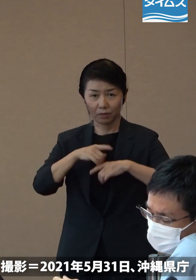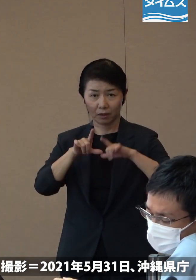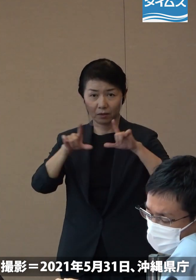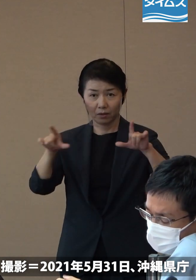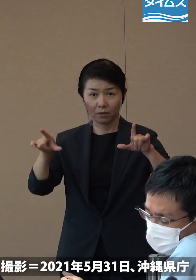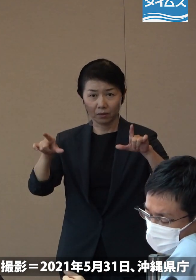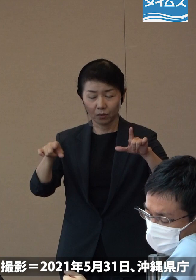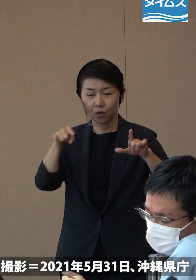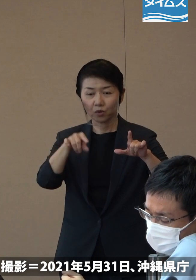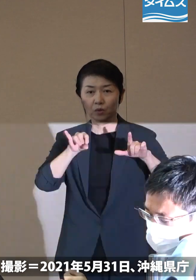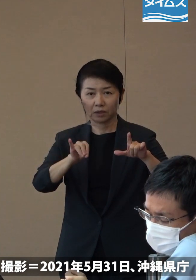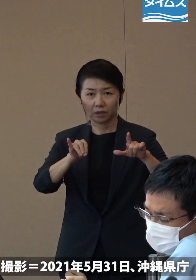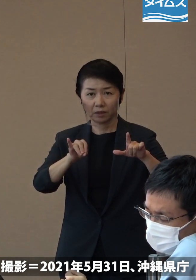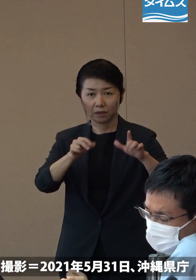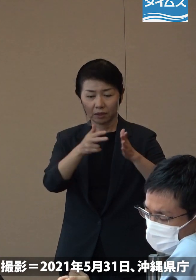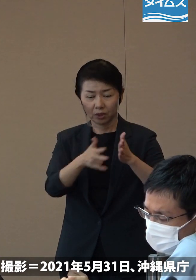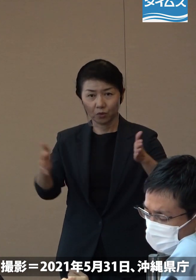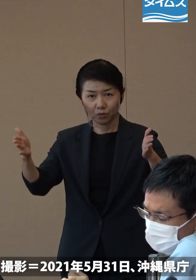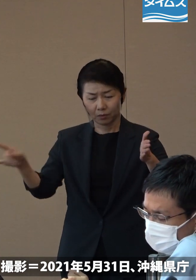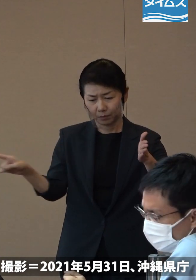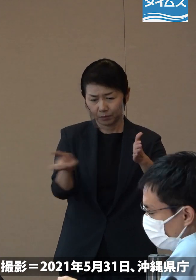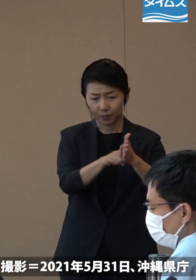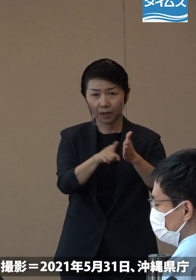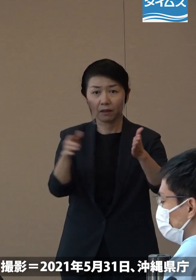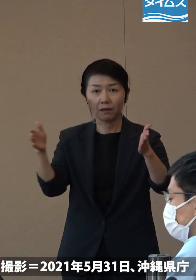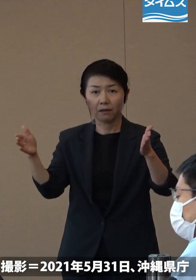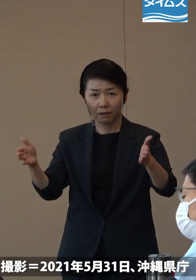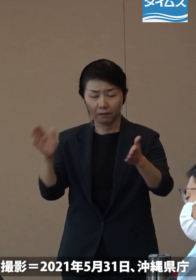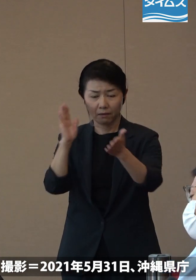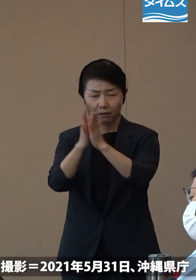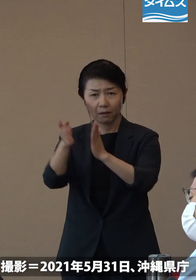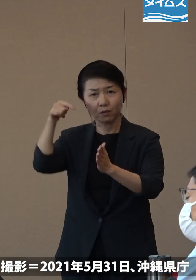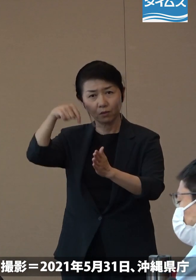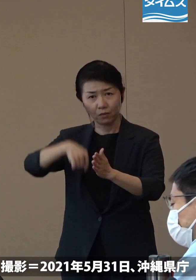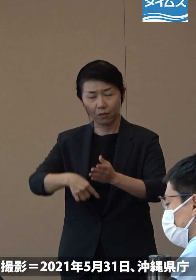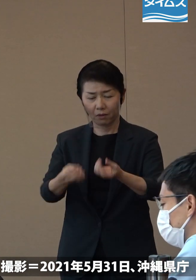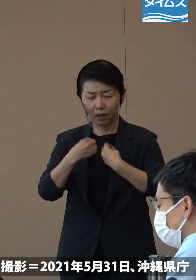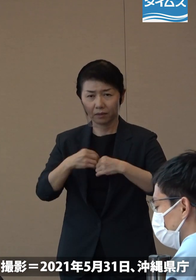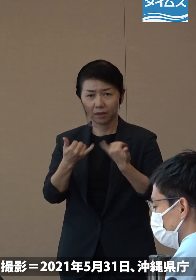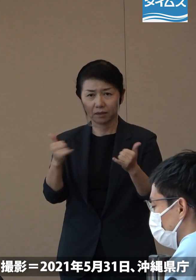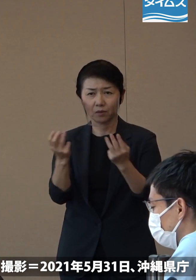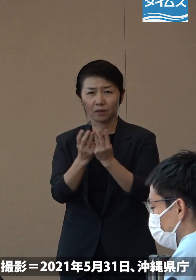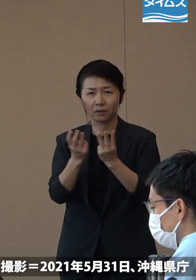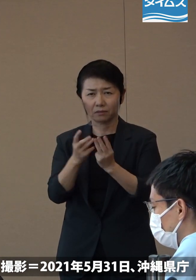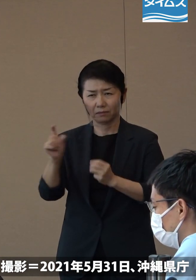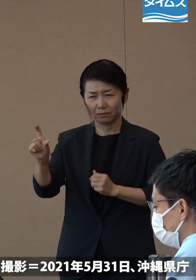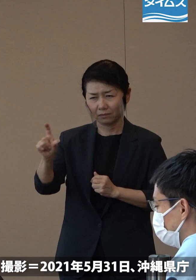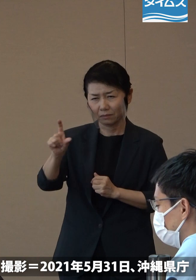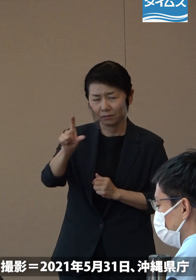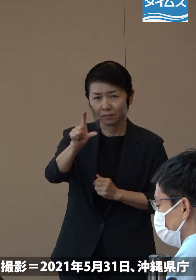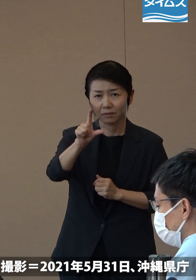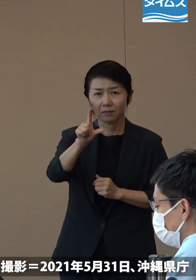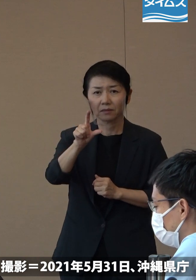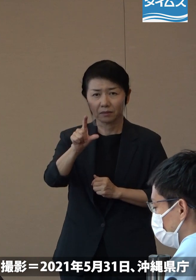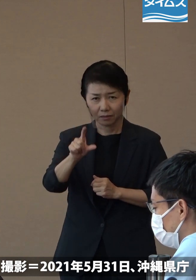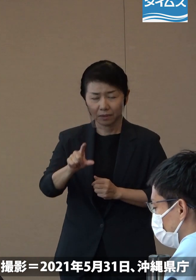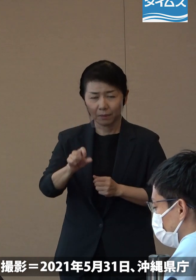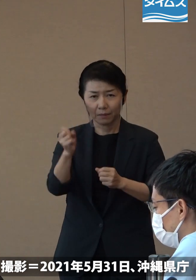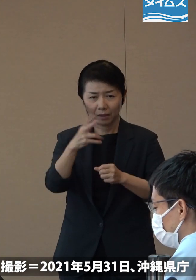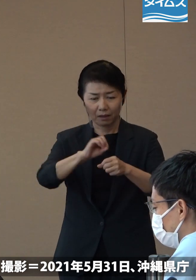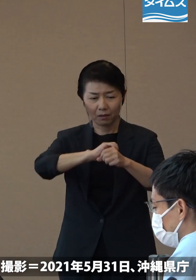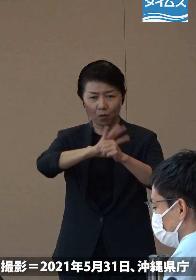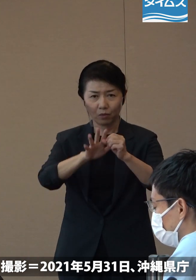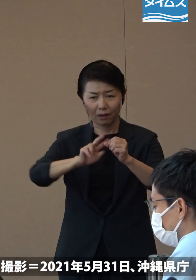開始から1週間余りが経つにもかかわらず、県の感染状況は非常に厳しく、変異株への置き換わりも進